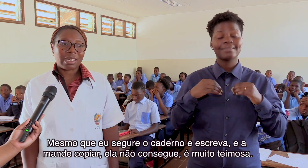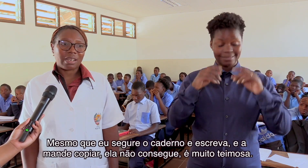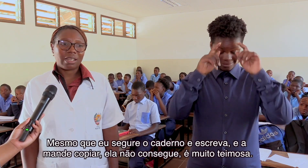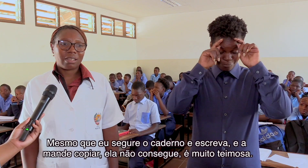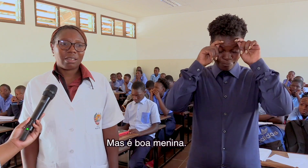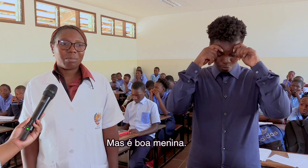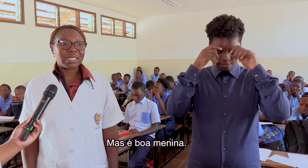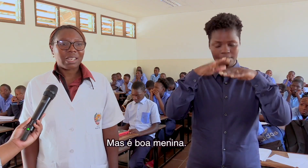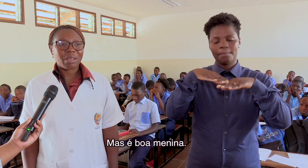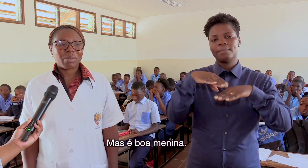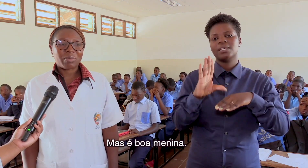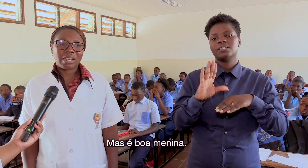ela. Mas ela é boa menina.